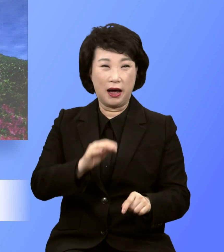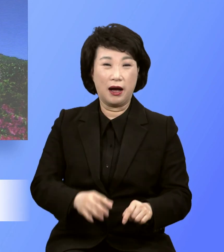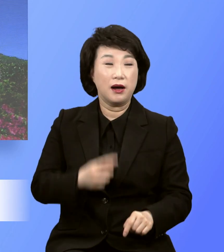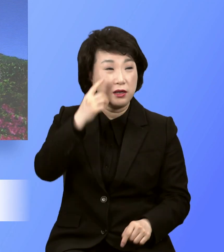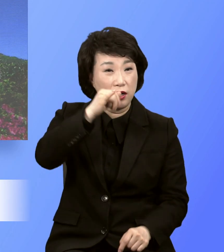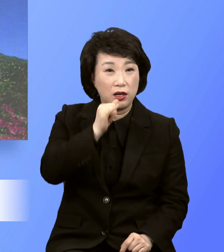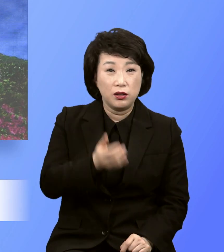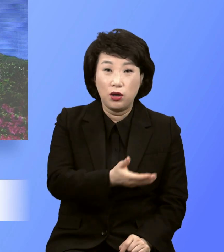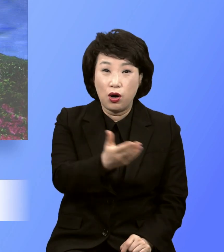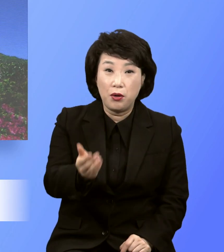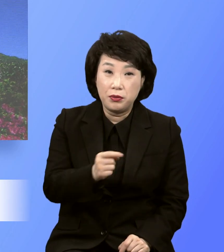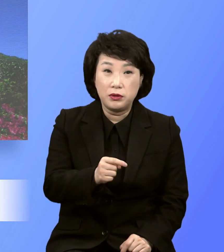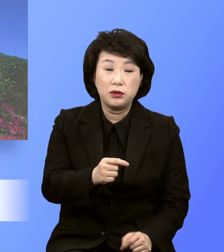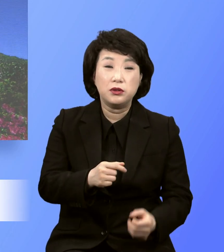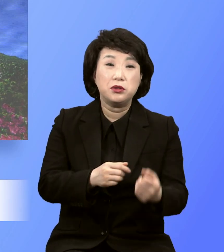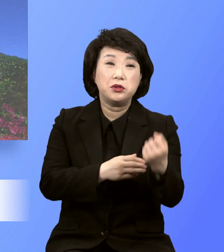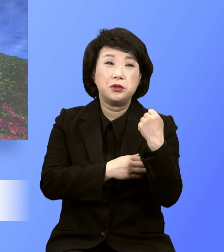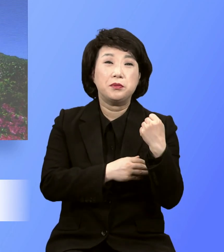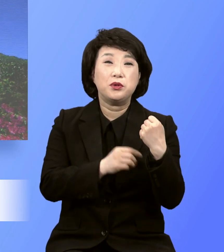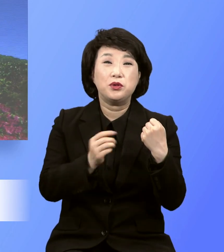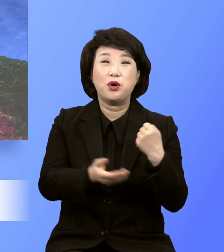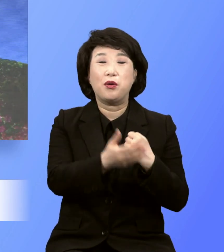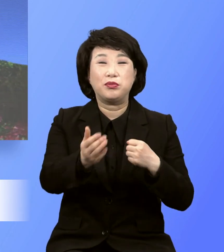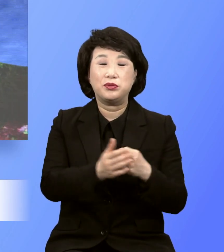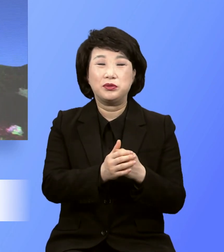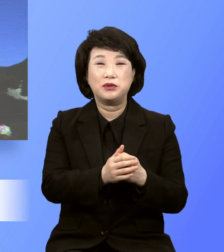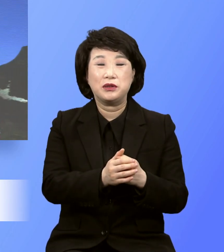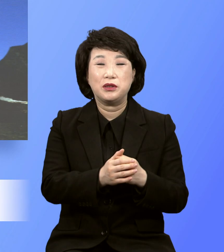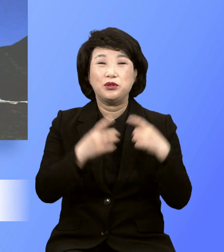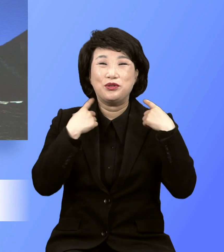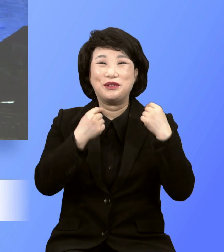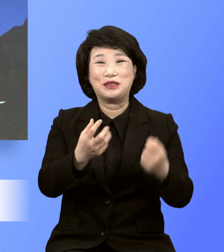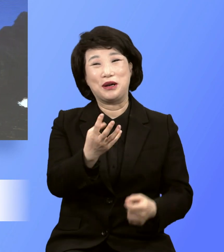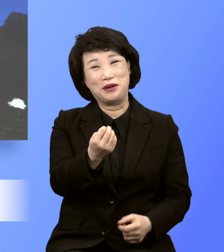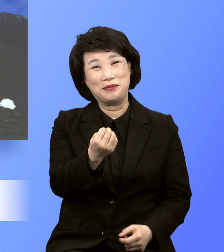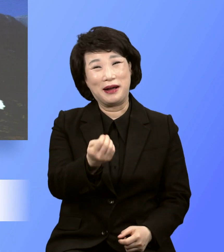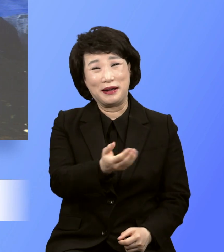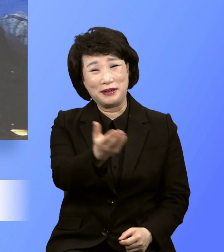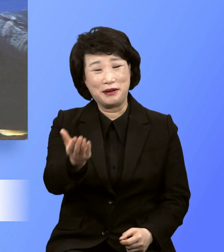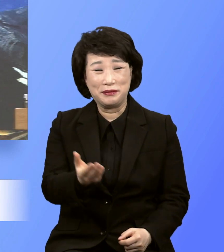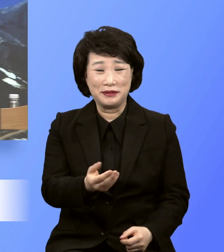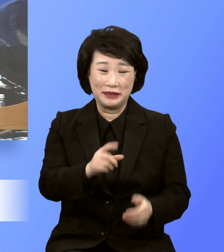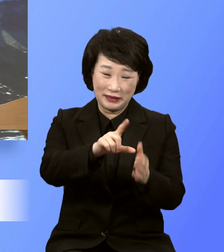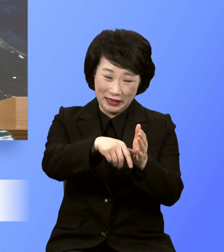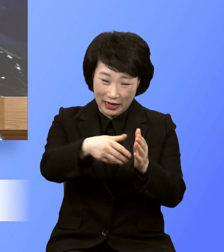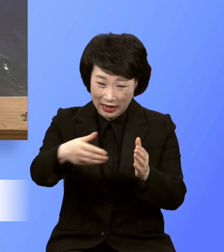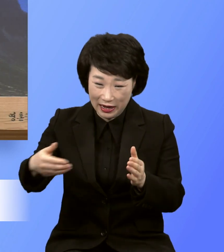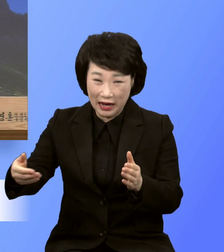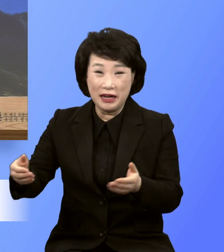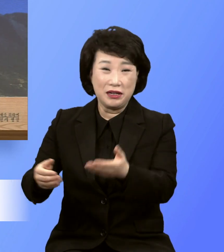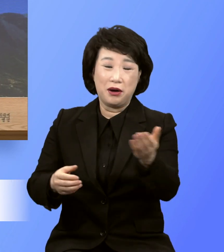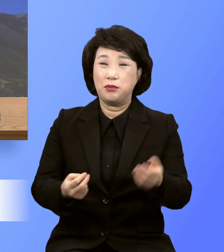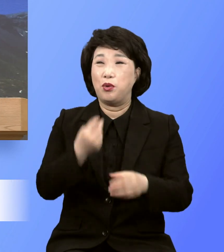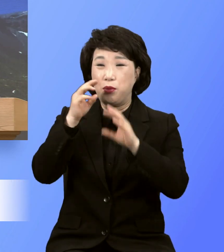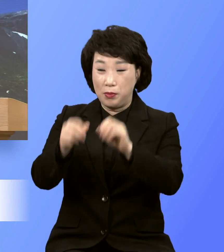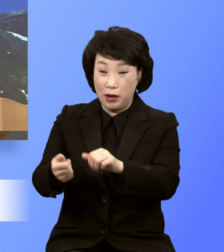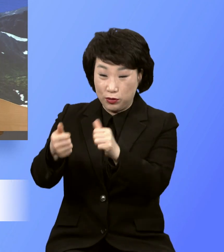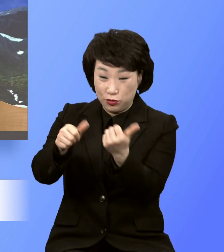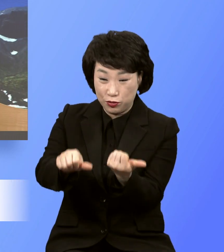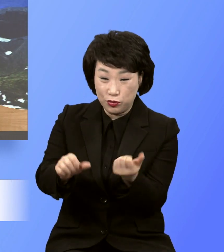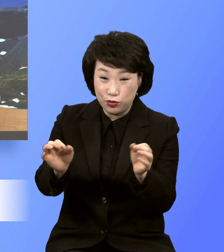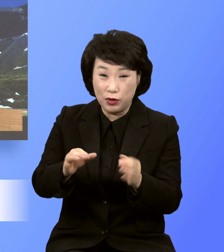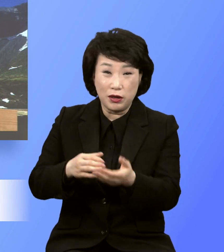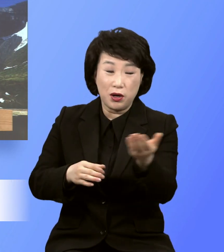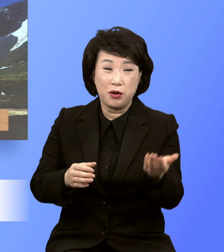있지만 그 세도가 얼마나 가던가. 그냥 어느 순간에 목숨이